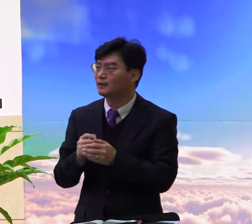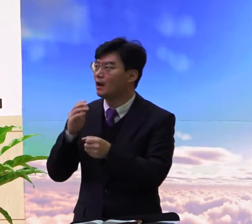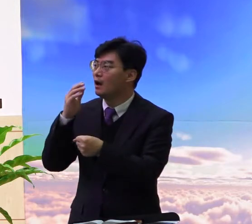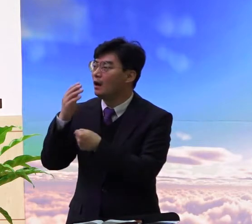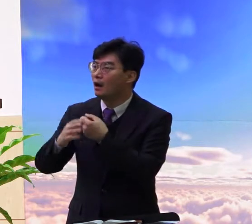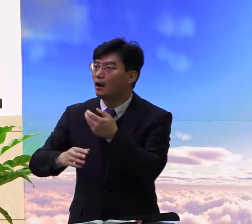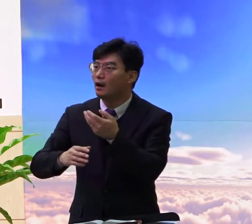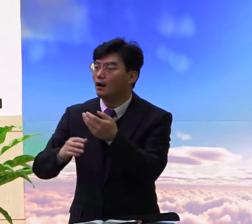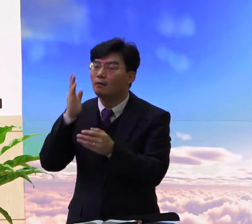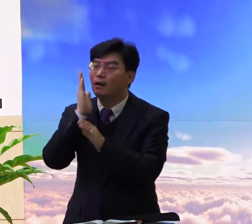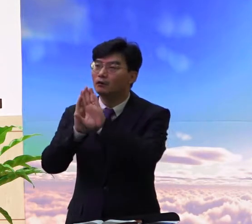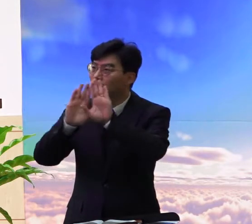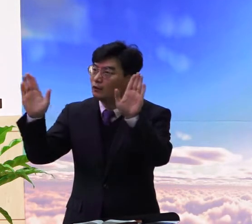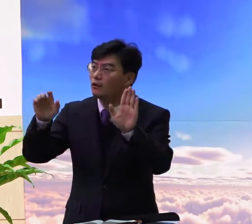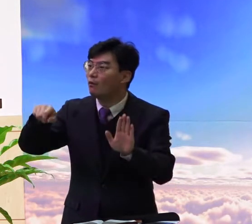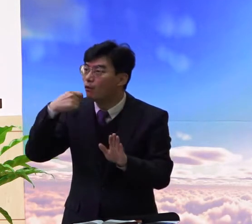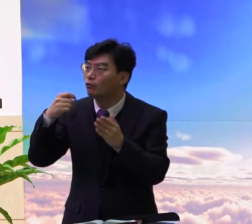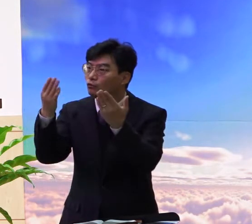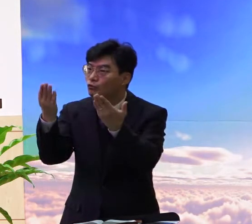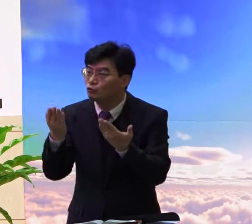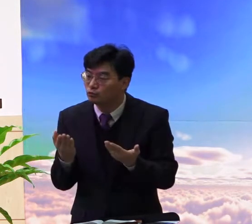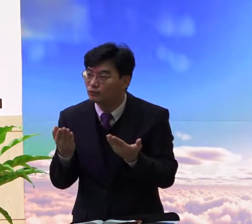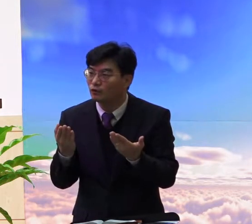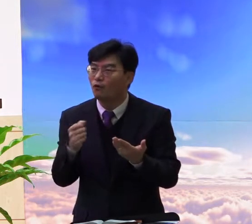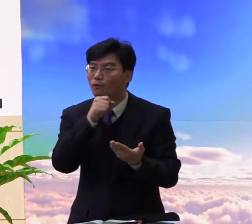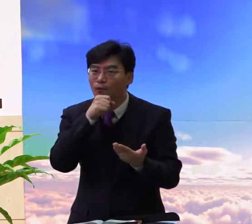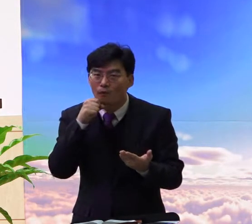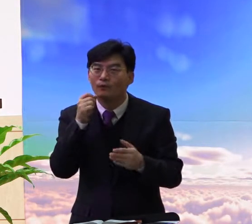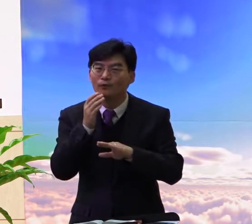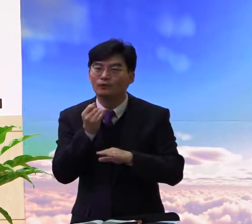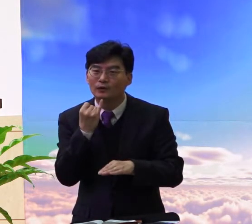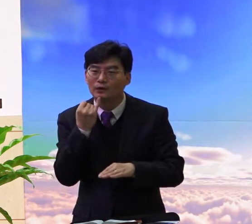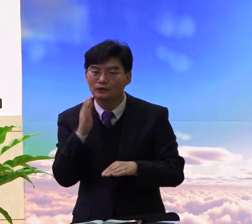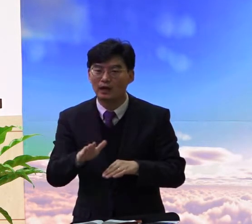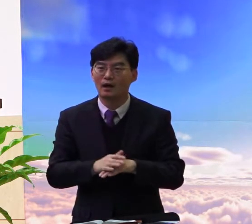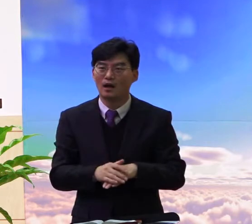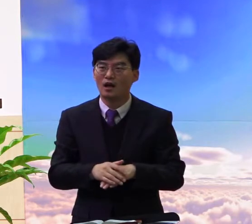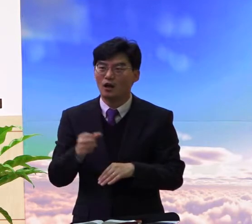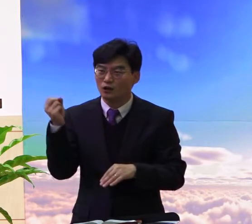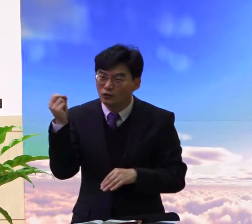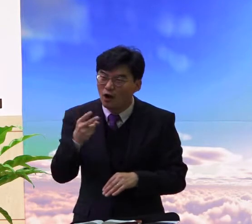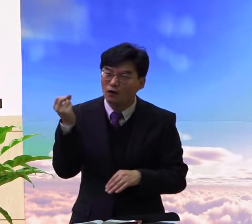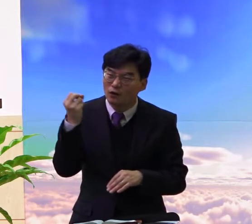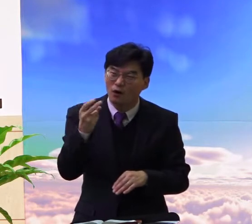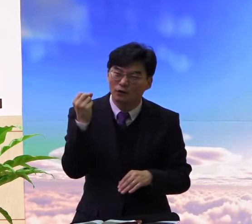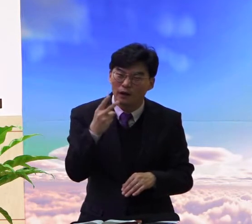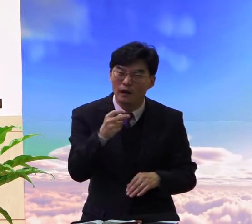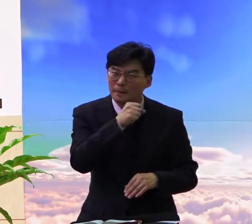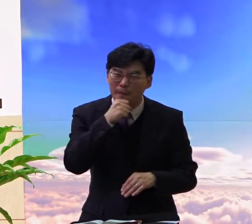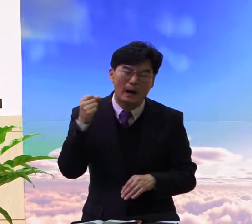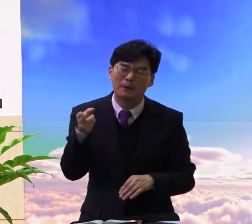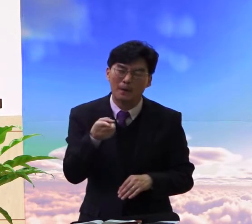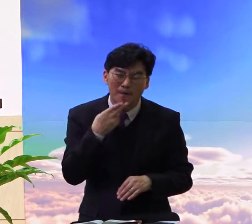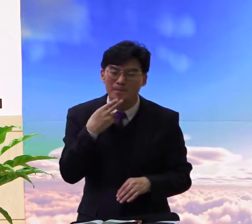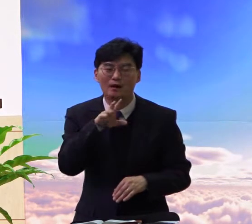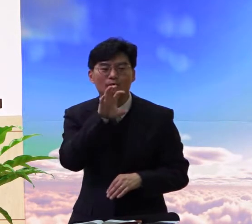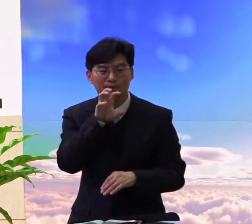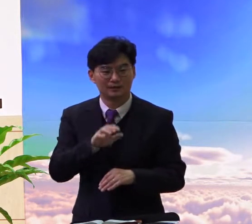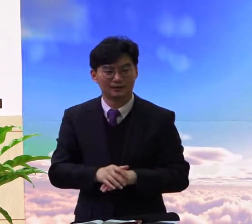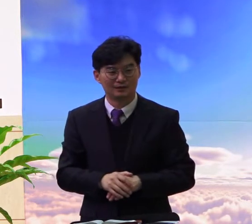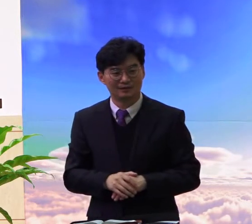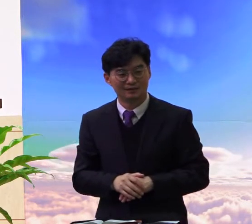않습니까? 근데 이 양식을 이들이 처음 광야에서 만났을 때에는 이 만나로 과자를 만들면서 그들이